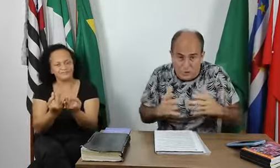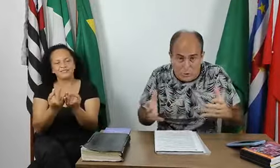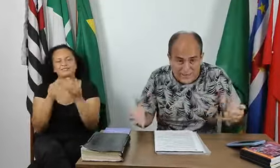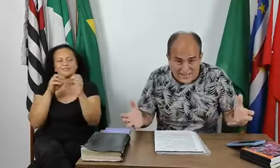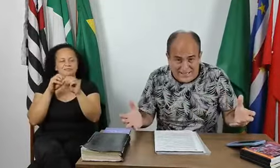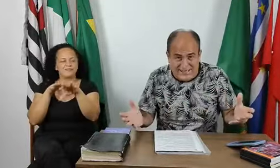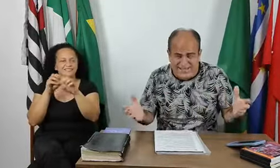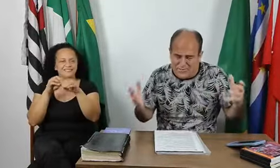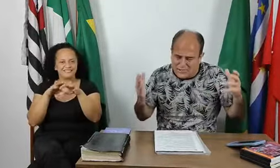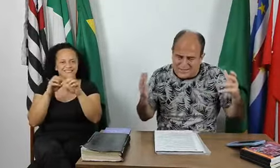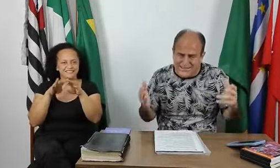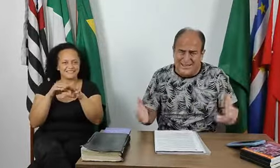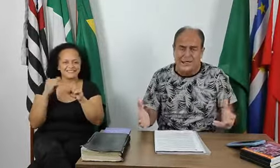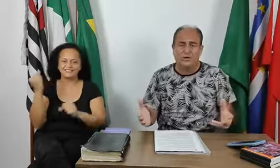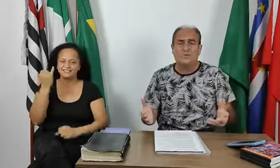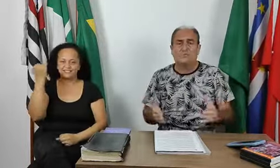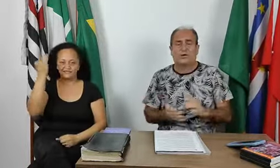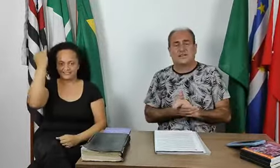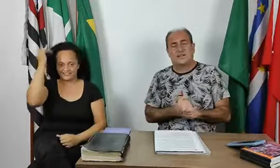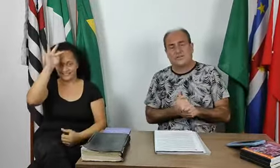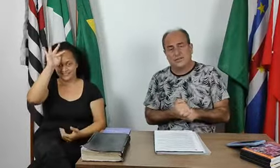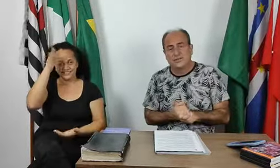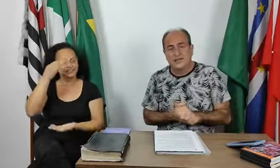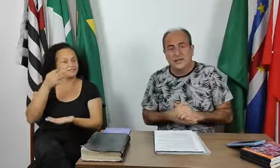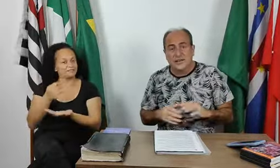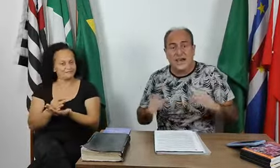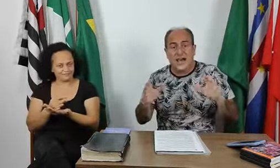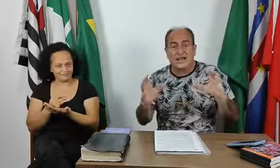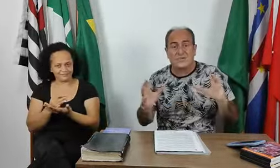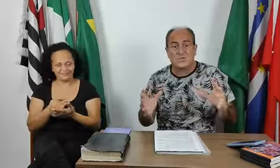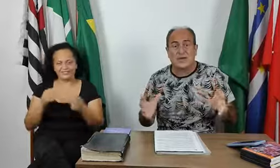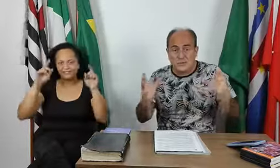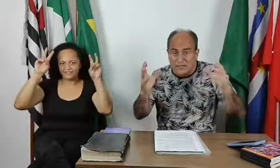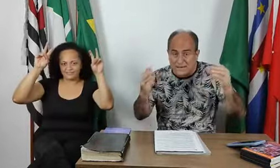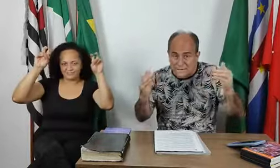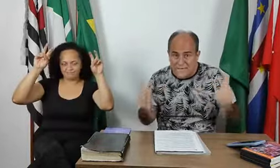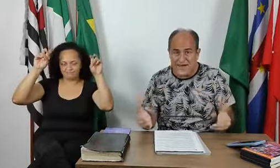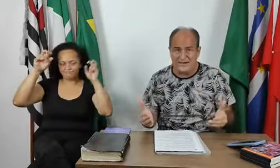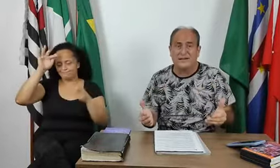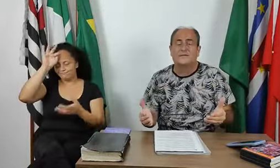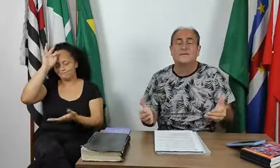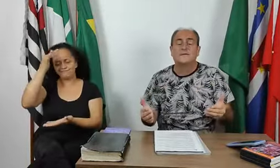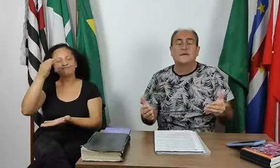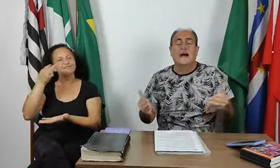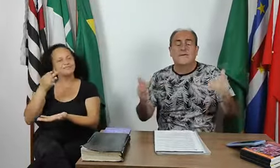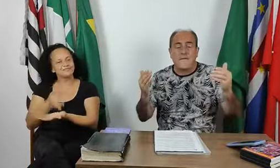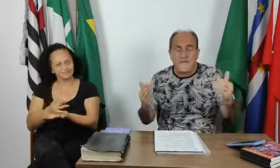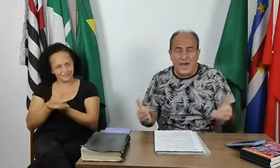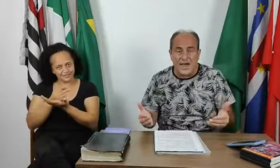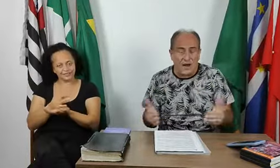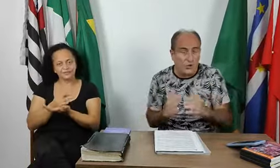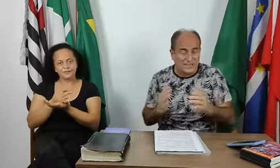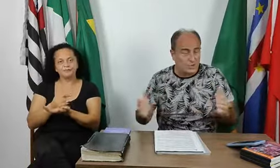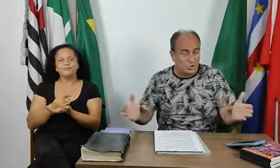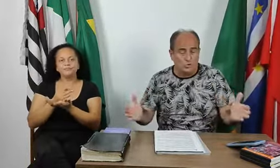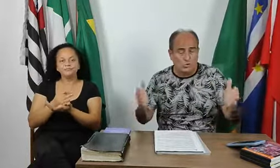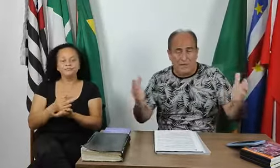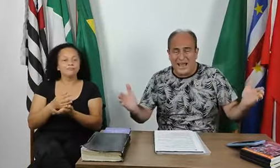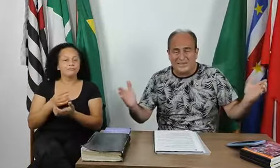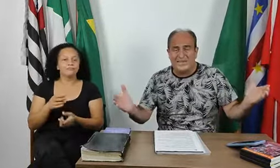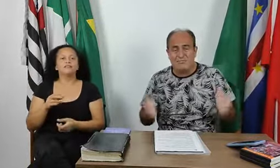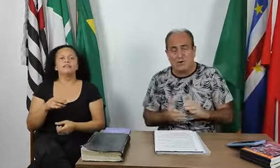seminário, sobre esse tema tão importante que é a respeito da fé, A fé é o